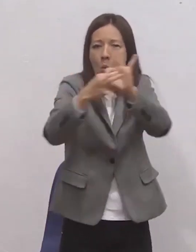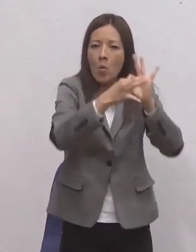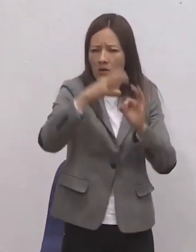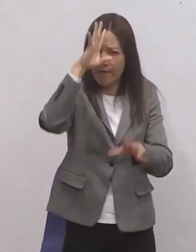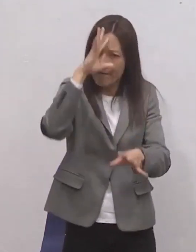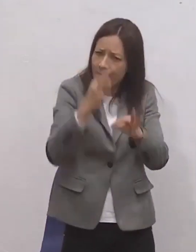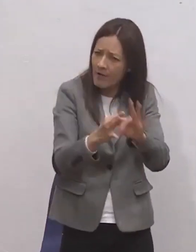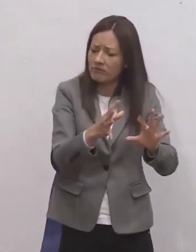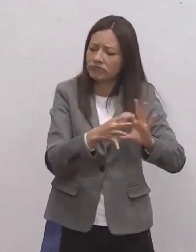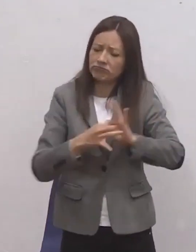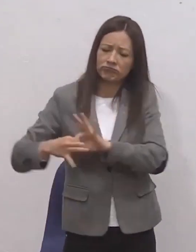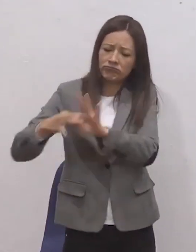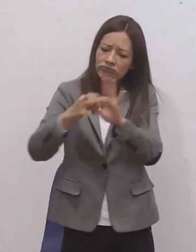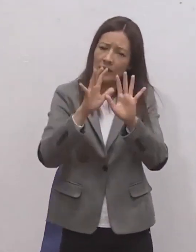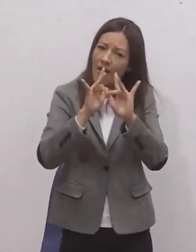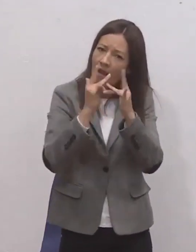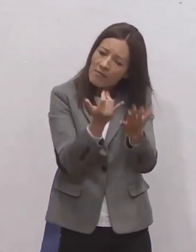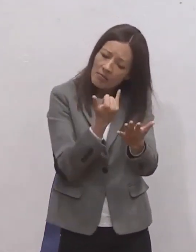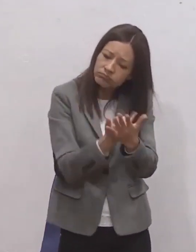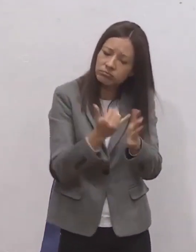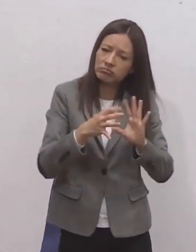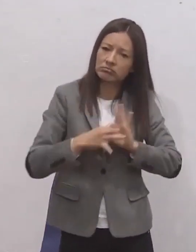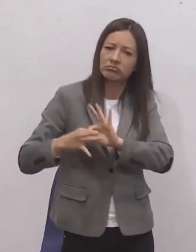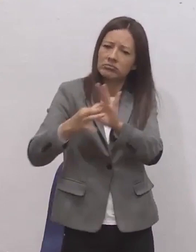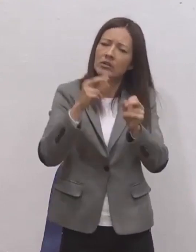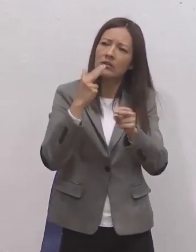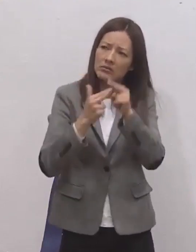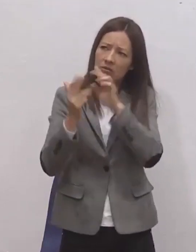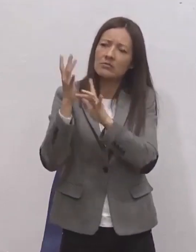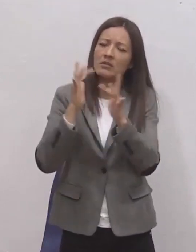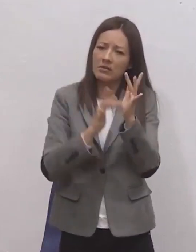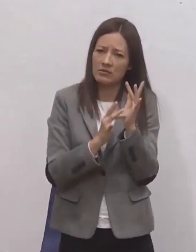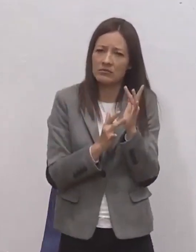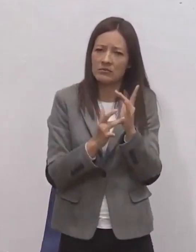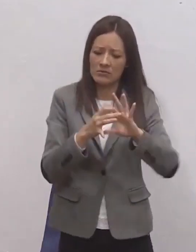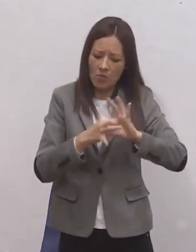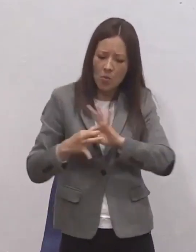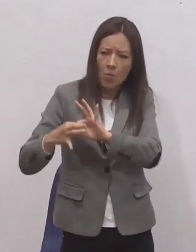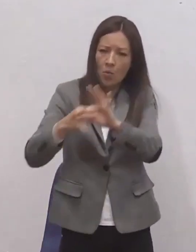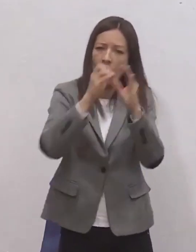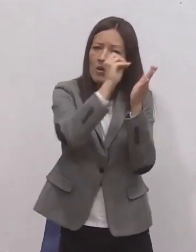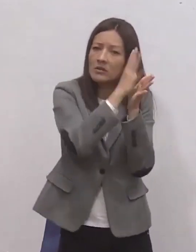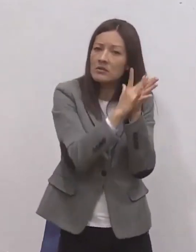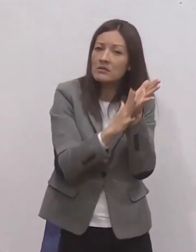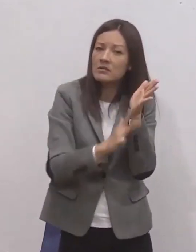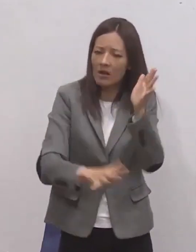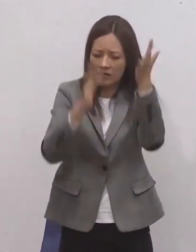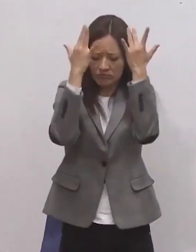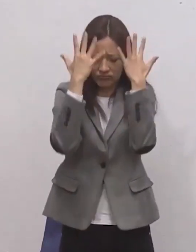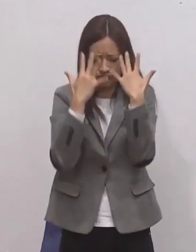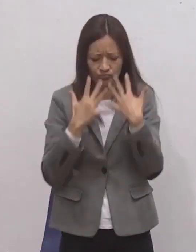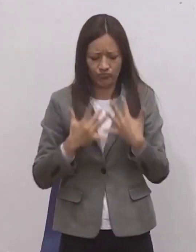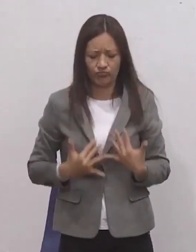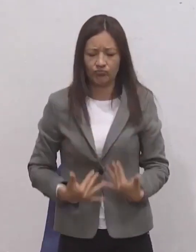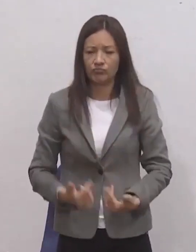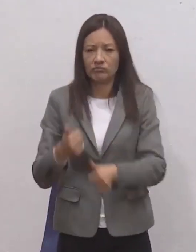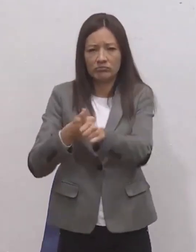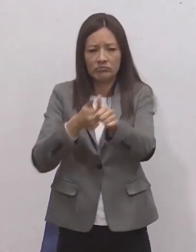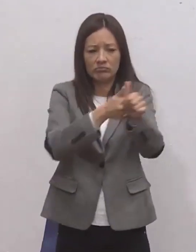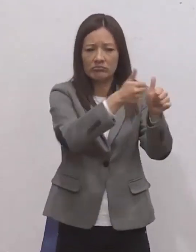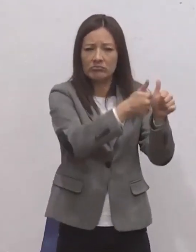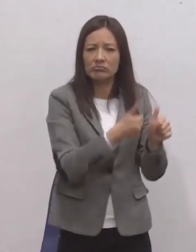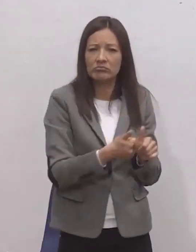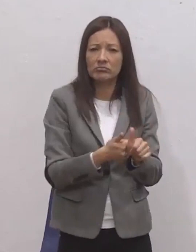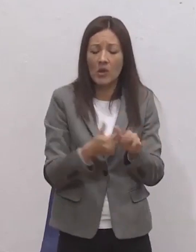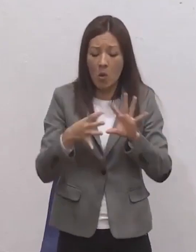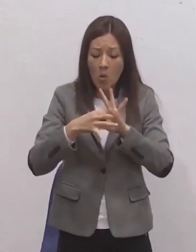la palabra. Estamos unidos en el nombre de Jesús. Estamos unidos en la sangre que has derramado por nosotros. Estamos unidos